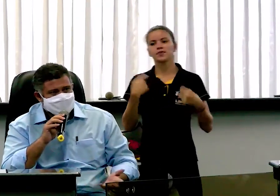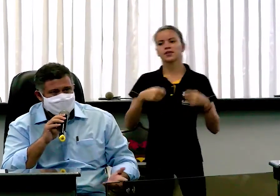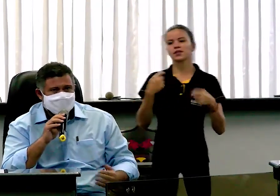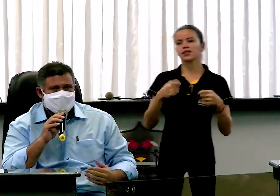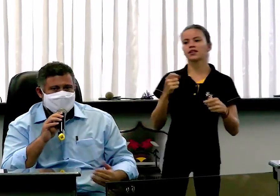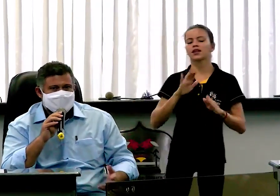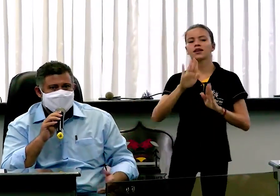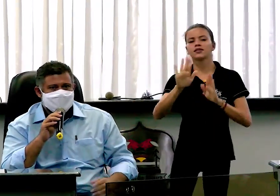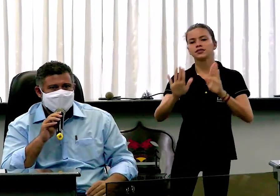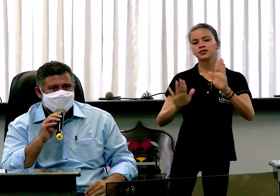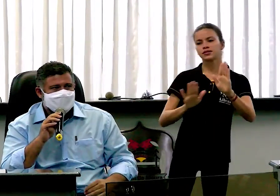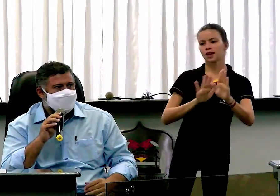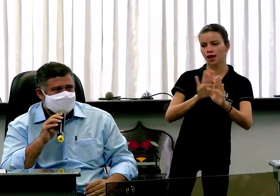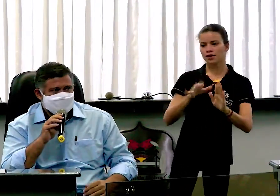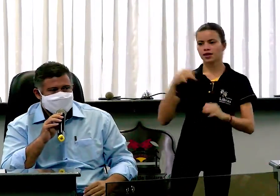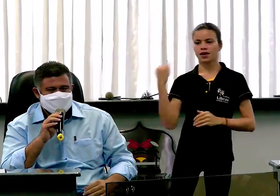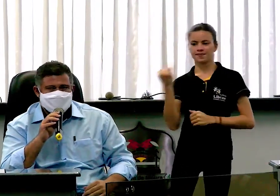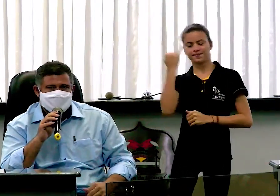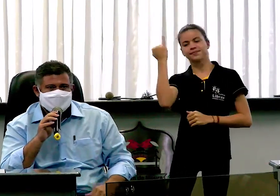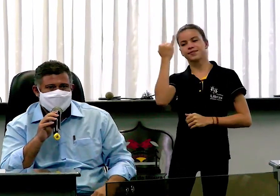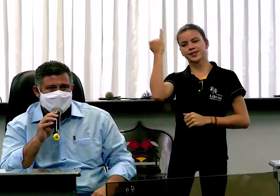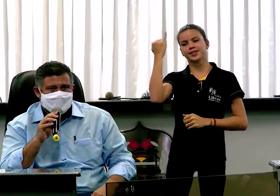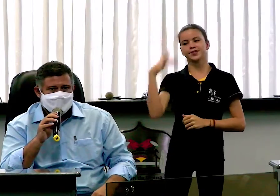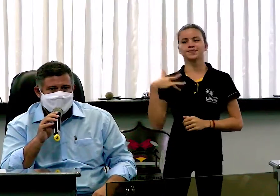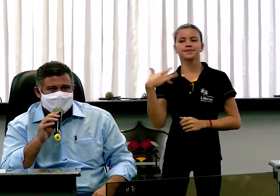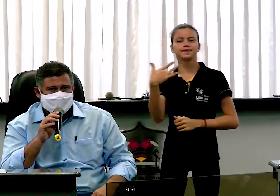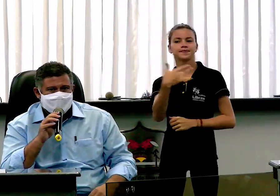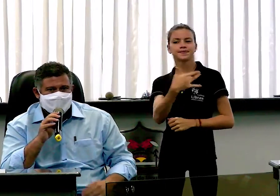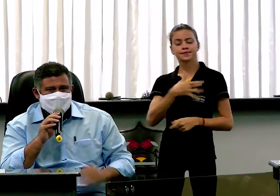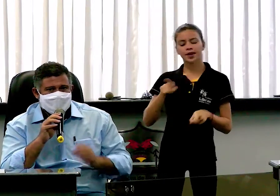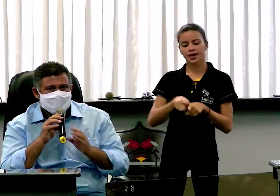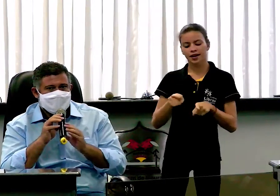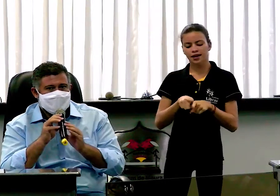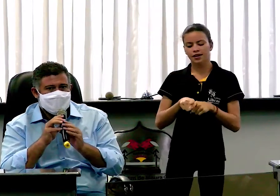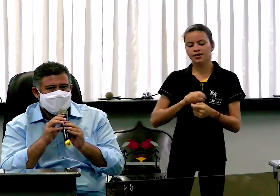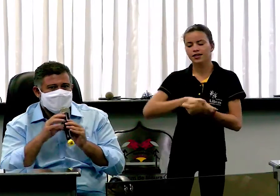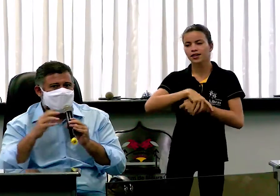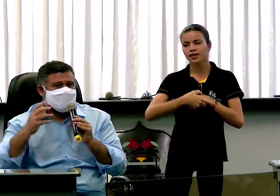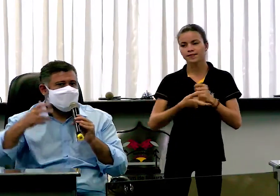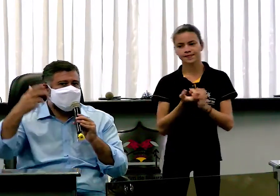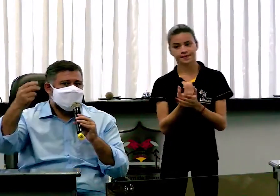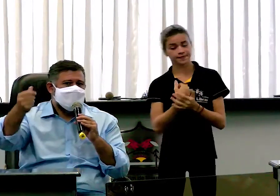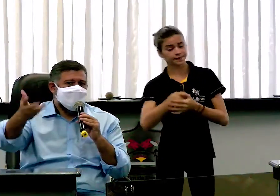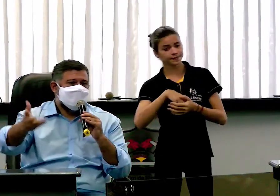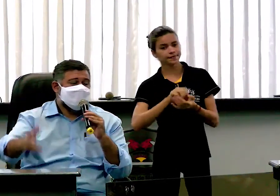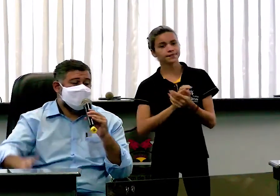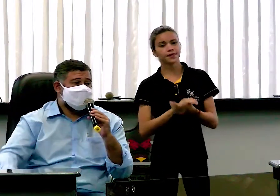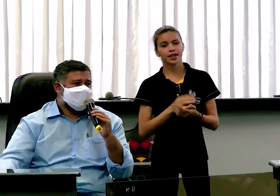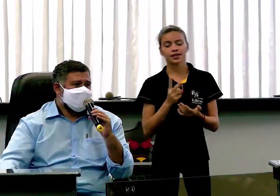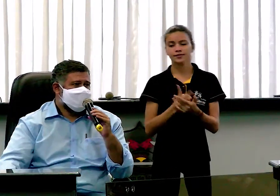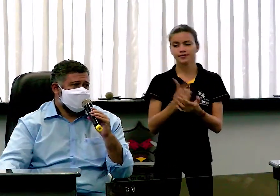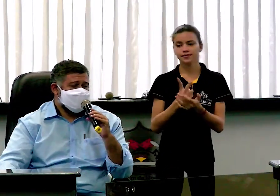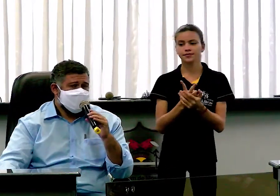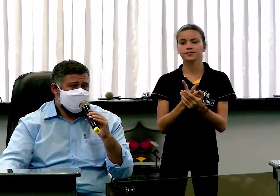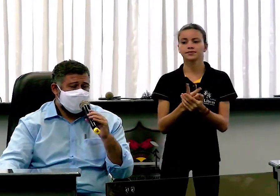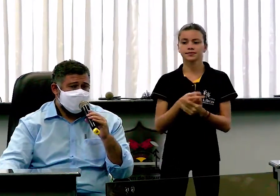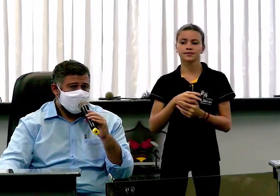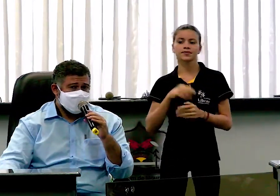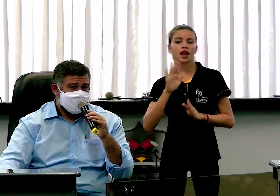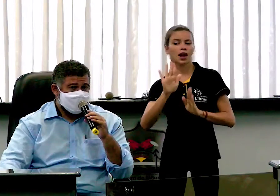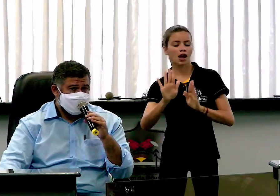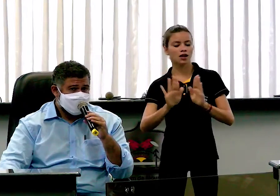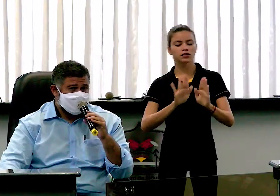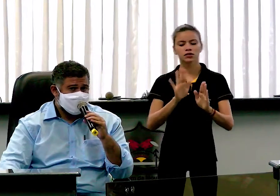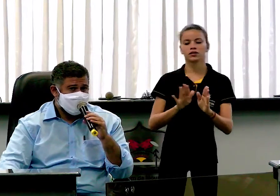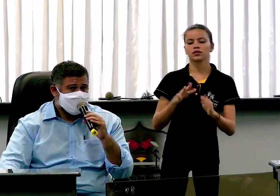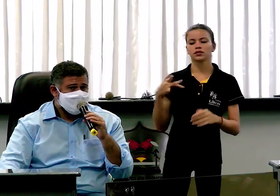e ele se a gente sabe que eles tenham cuidado nessas coisas e tem um além de ter condições financeiras